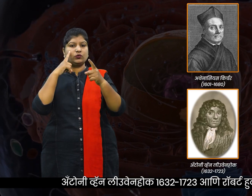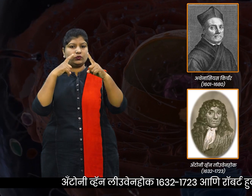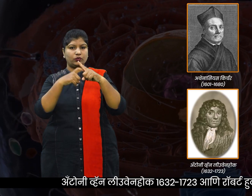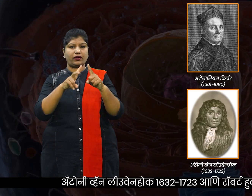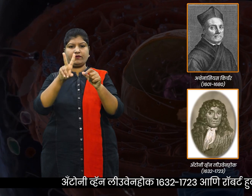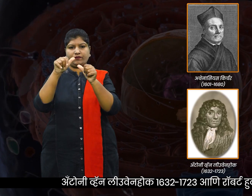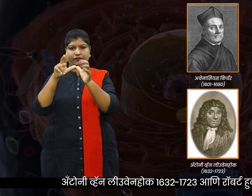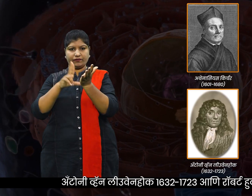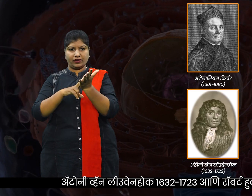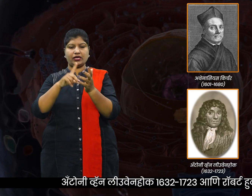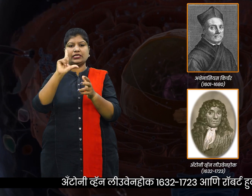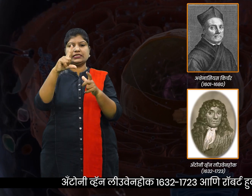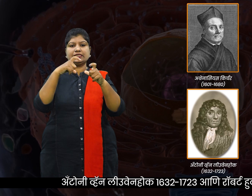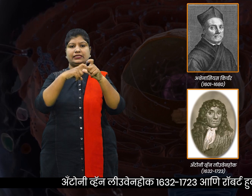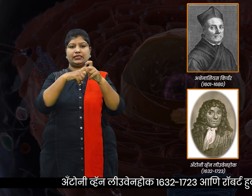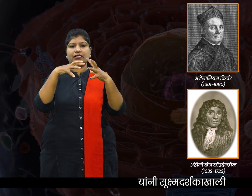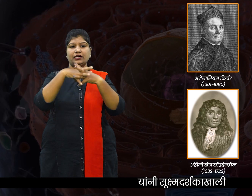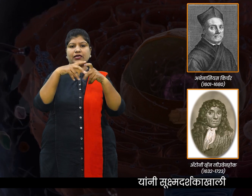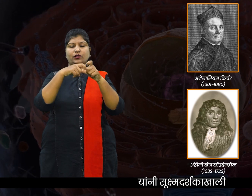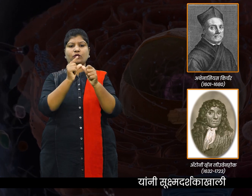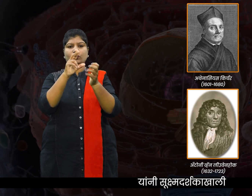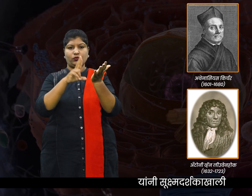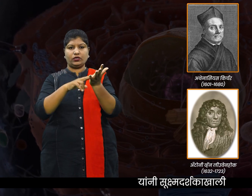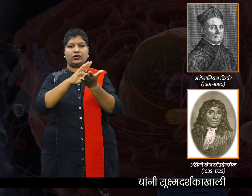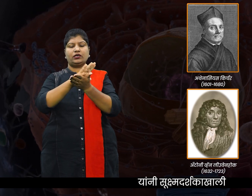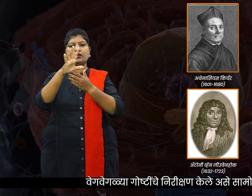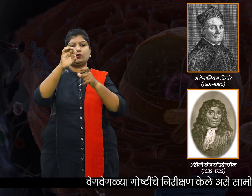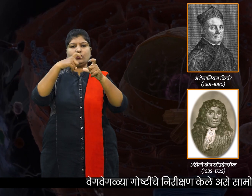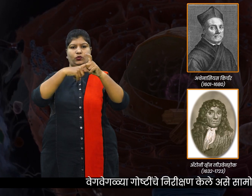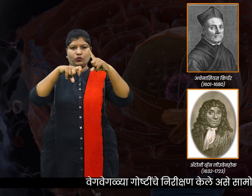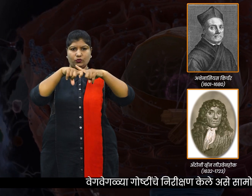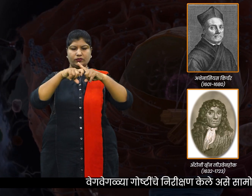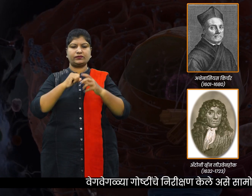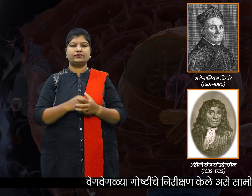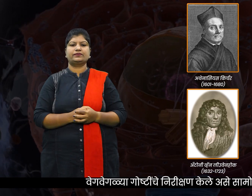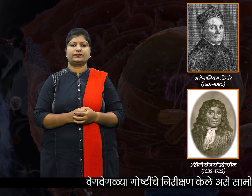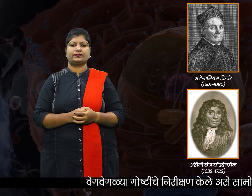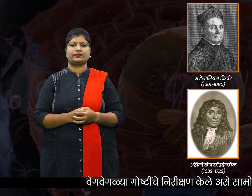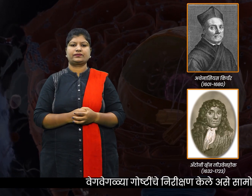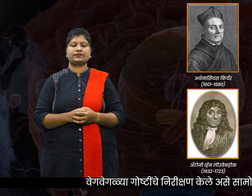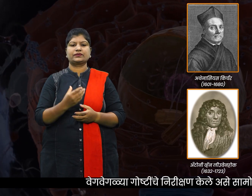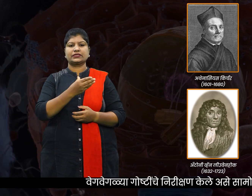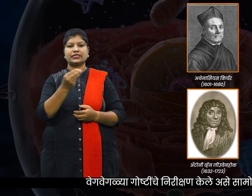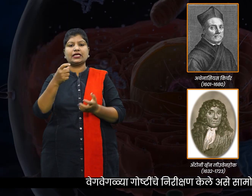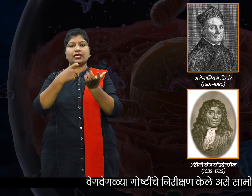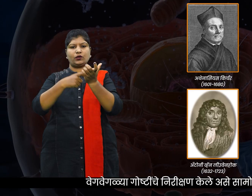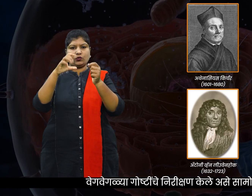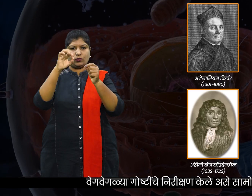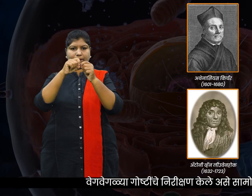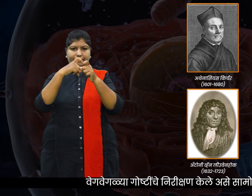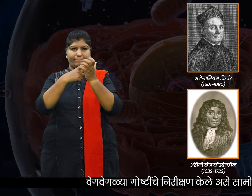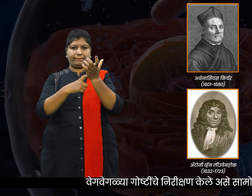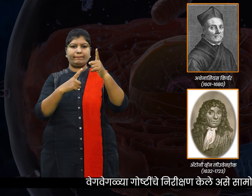हुक 1635 ते 1702 यांनी सूक्ष्मदर्शकाखाली वेगवेगळ्या गोष्टींचे निरीक्षण केले असे समोर आले.